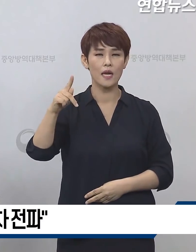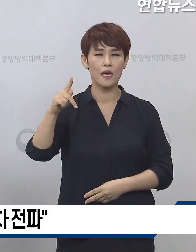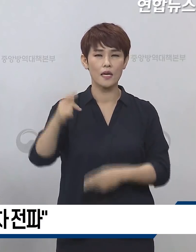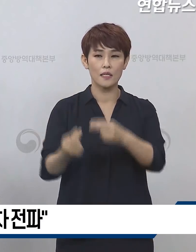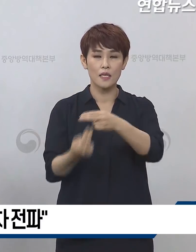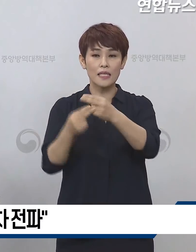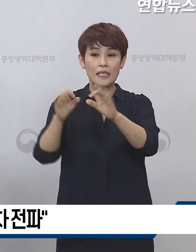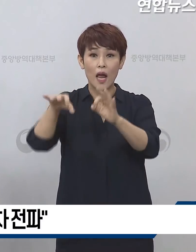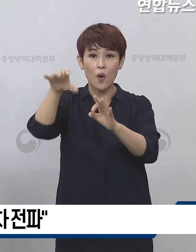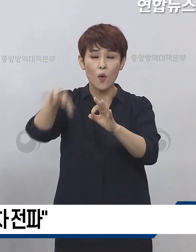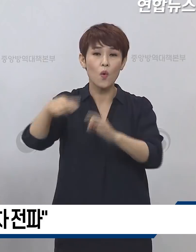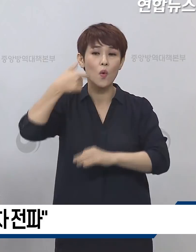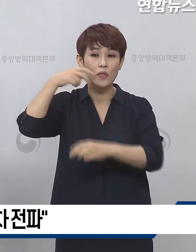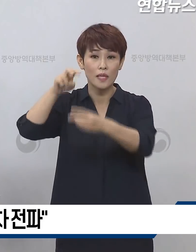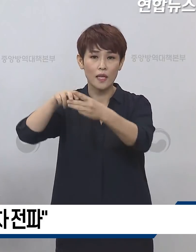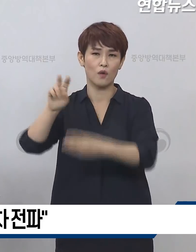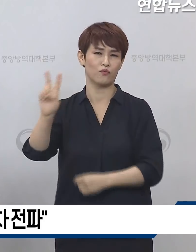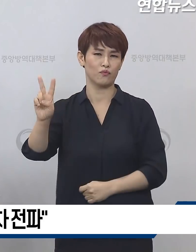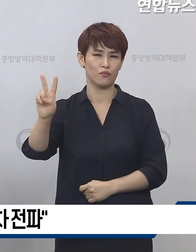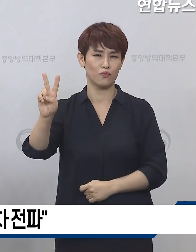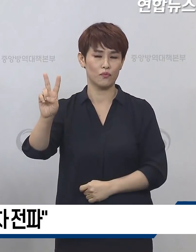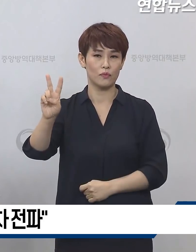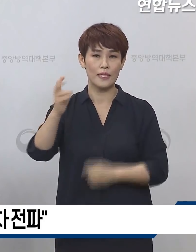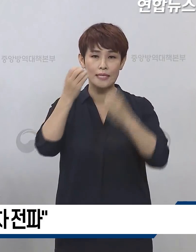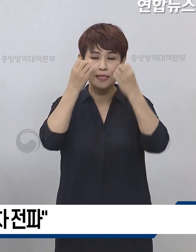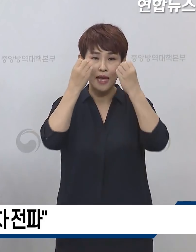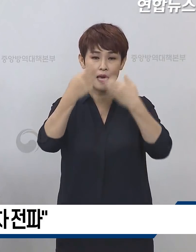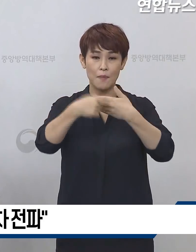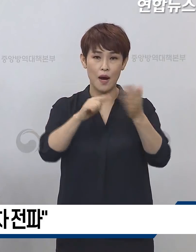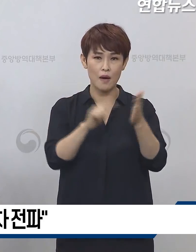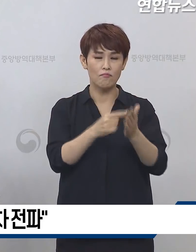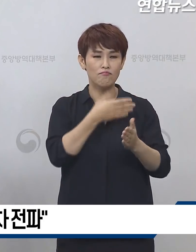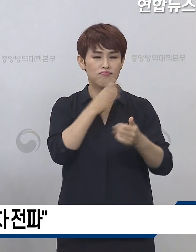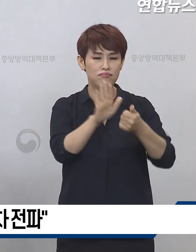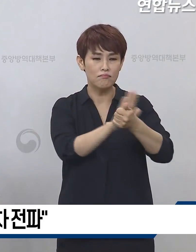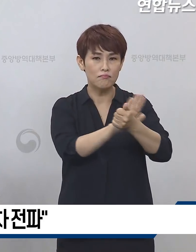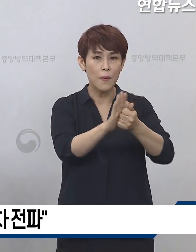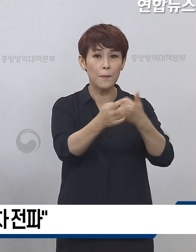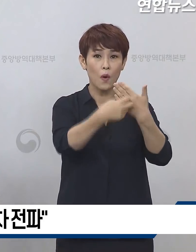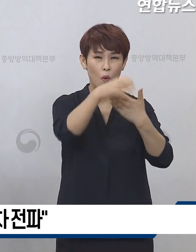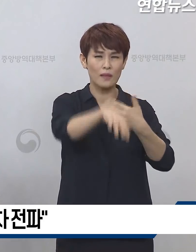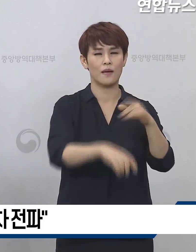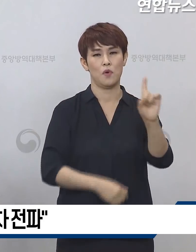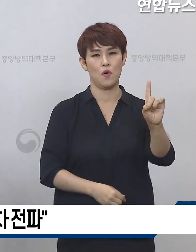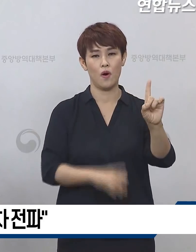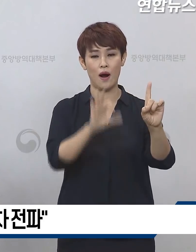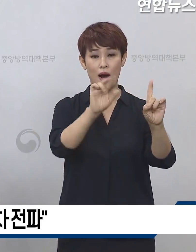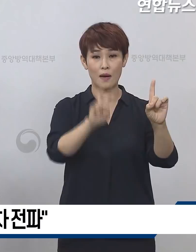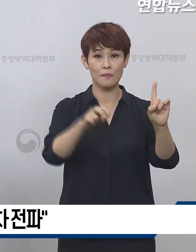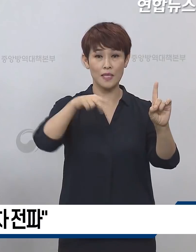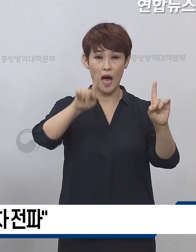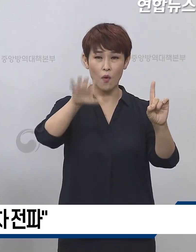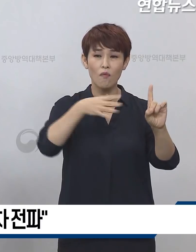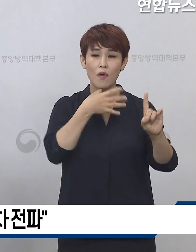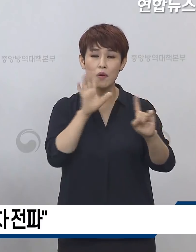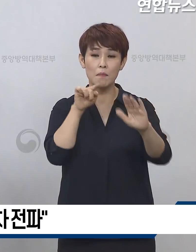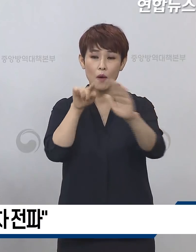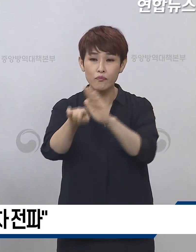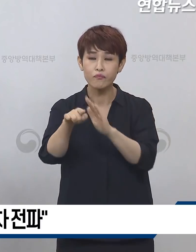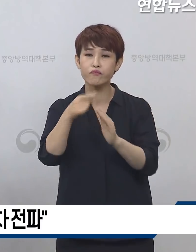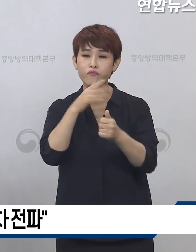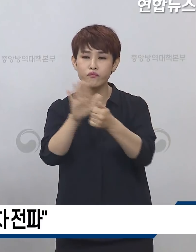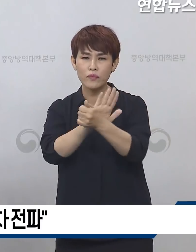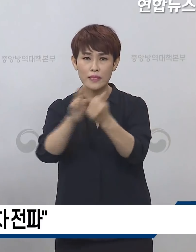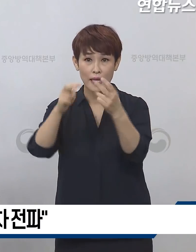K국민저축은행 콜센터에서 2명, 새마음 요양병원에서 1명, 암사동의 어르신 방문